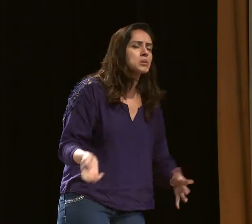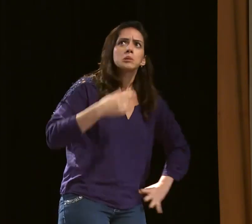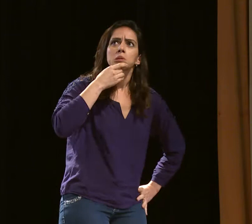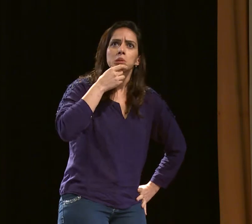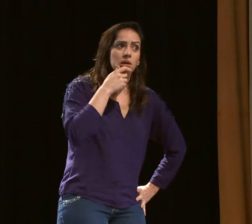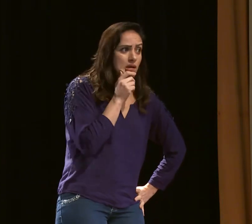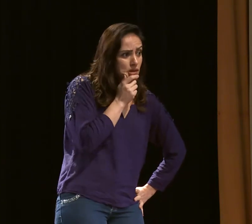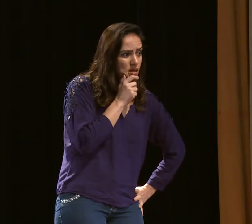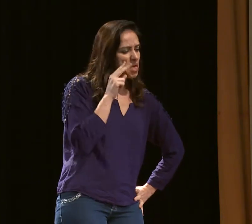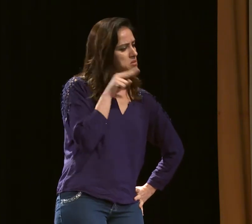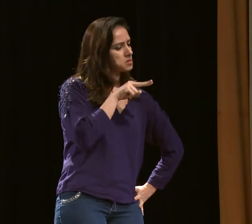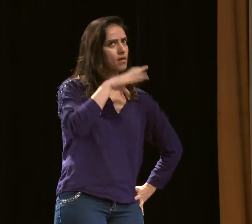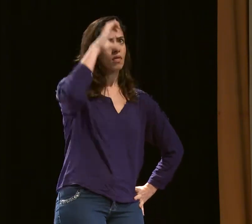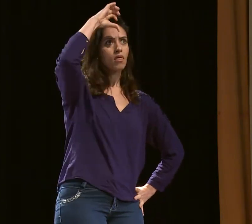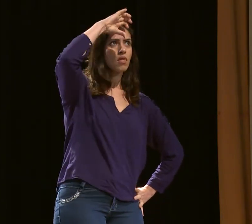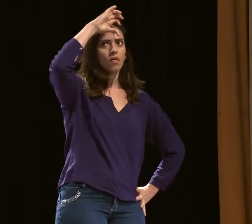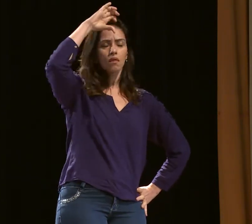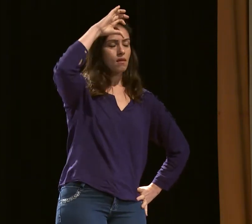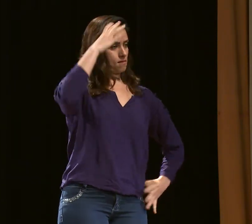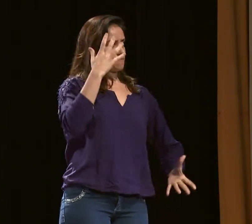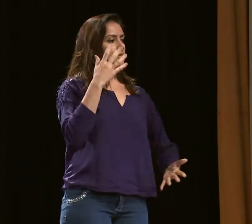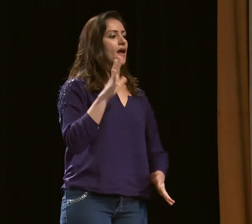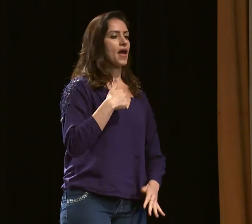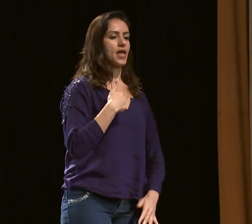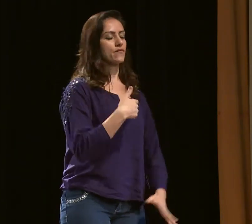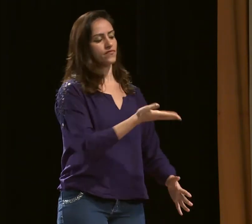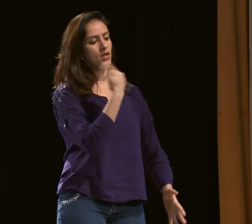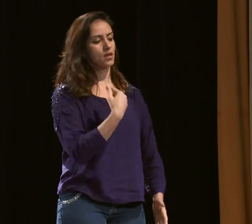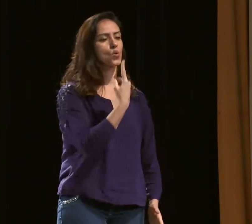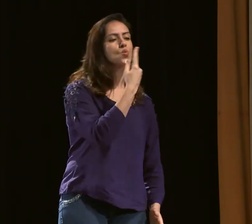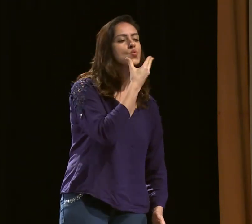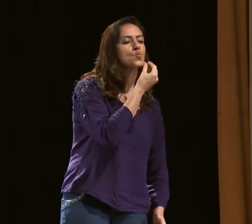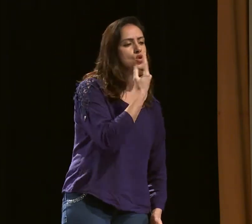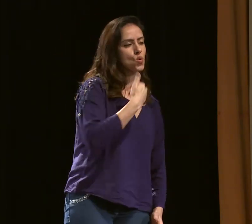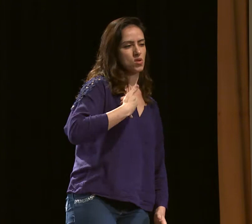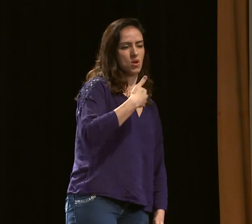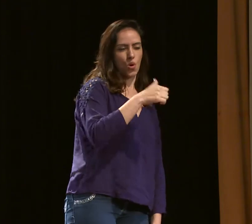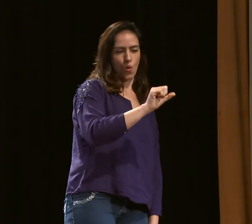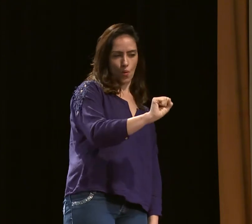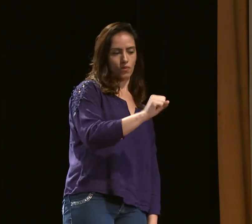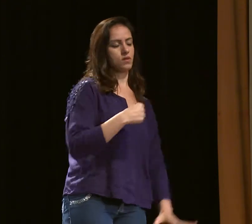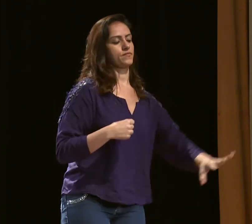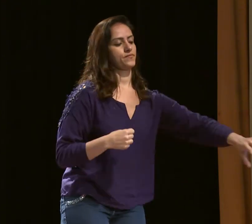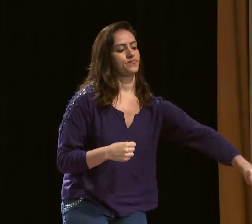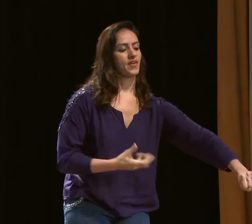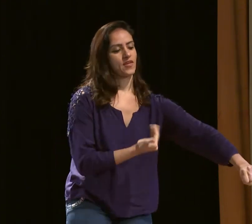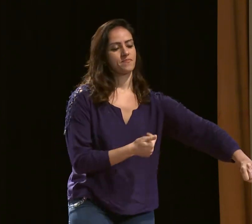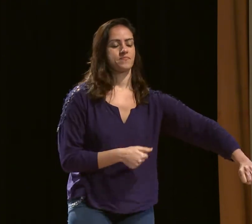quê? Por que que você não vem? E aí eles não estavam entendendo muito bem. Aí eu fui, falei assim: ó, vem aqui. Peguei um menino de 8 anos, falei: